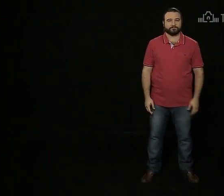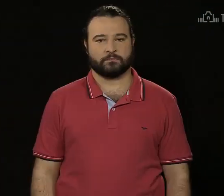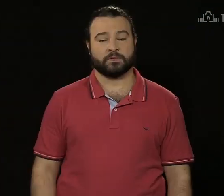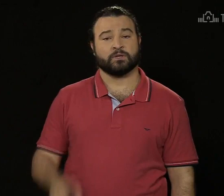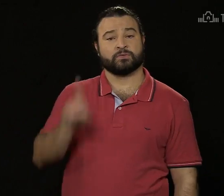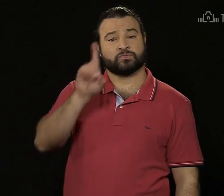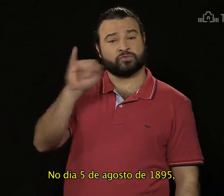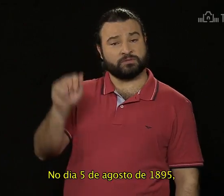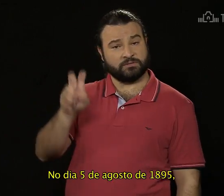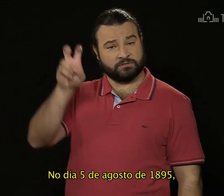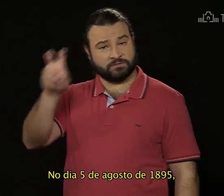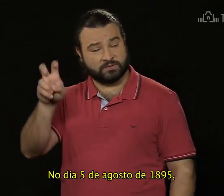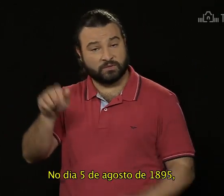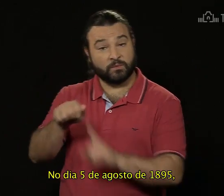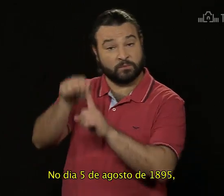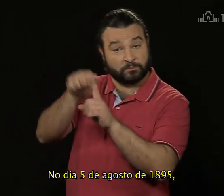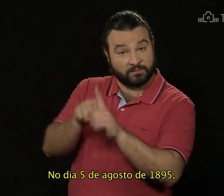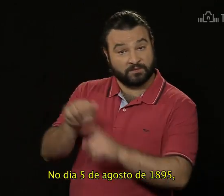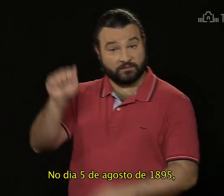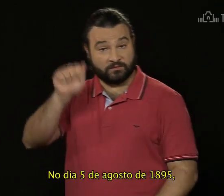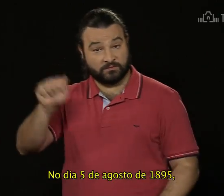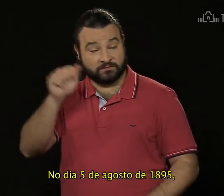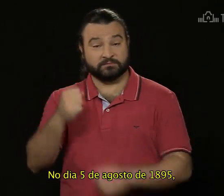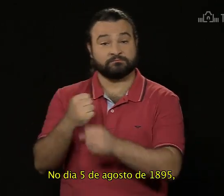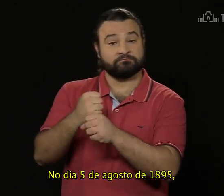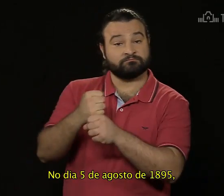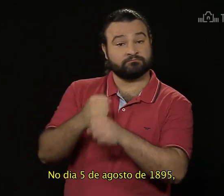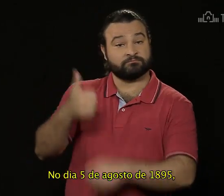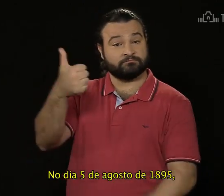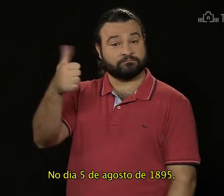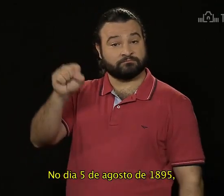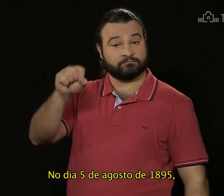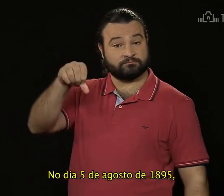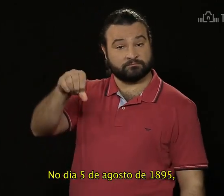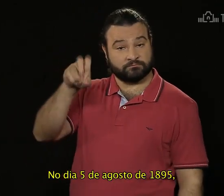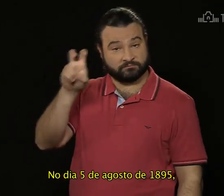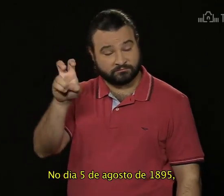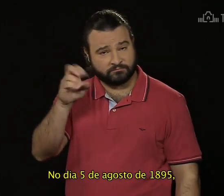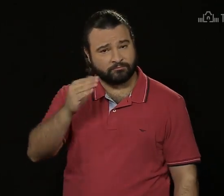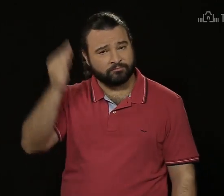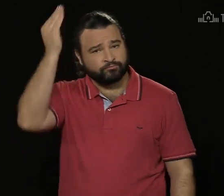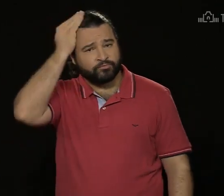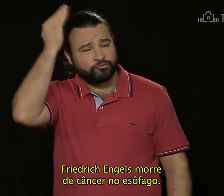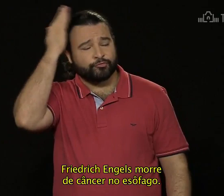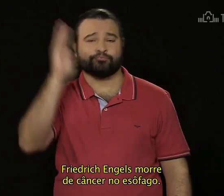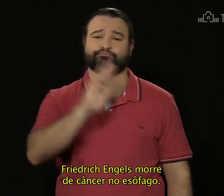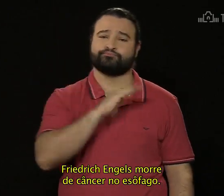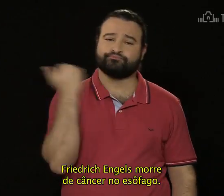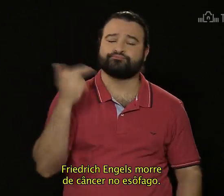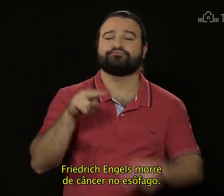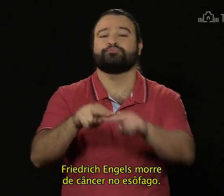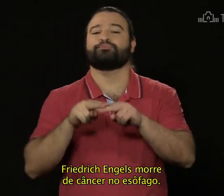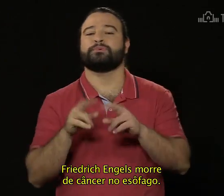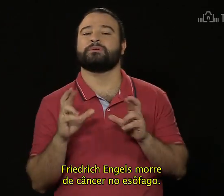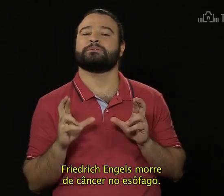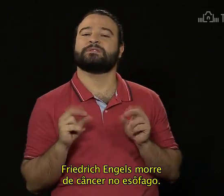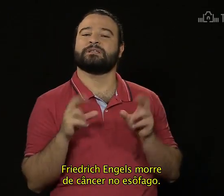No dia 5 de agosto de 1895 Friedrich Engels morre de